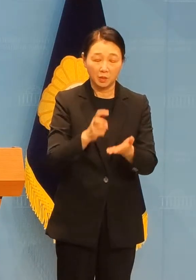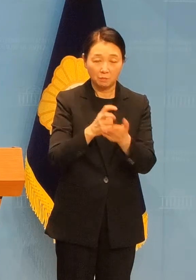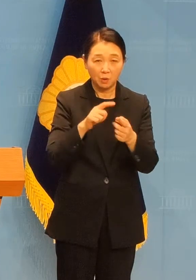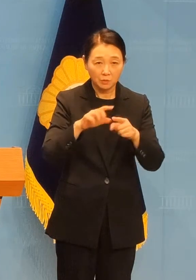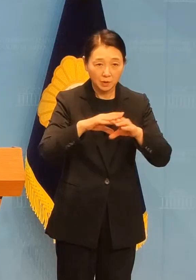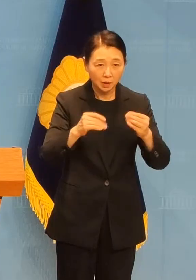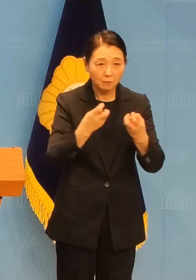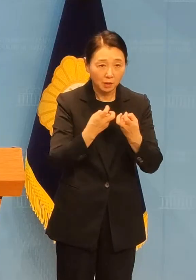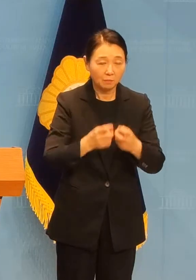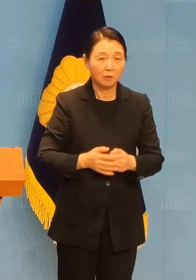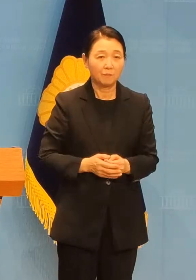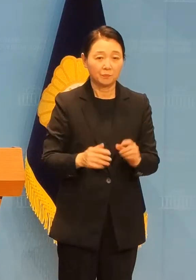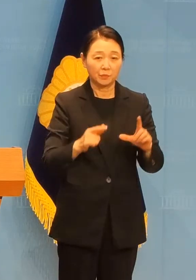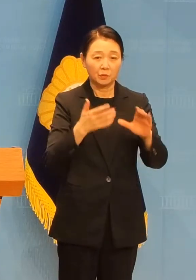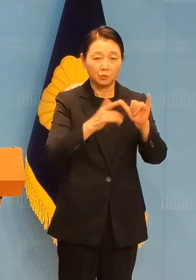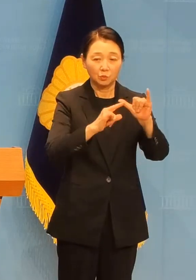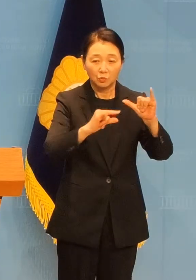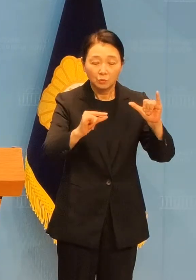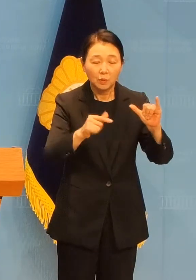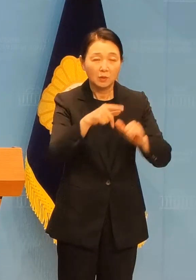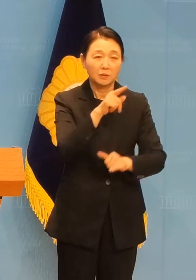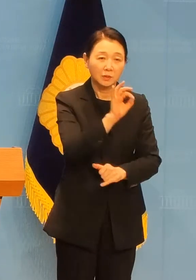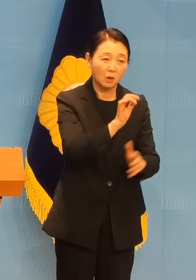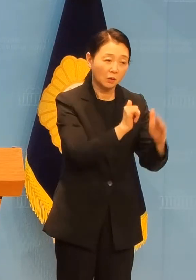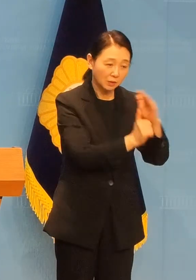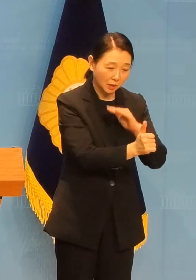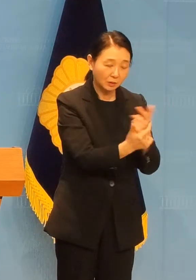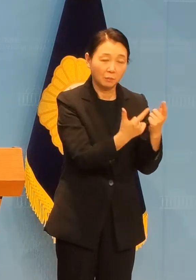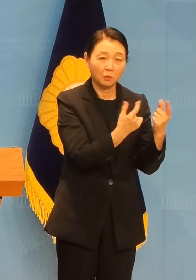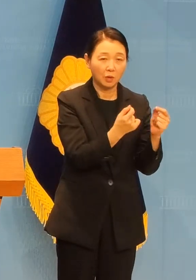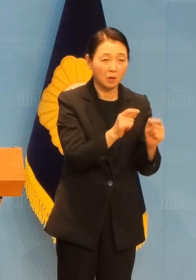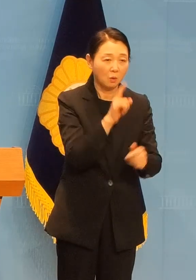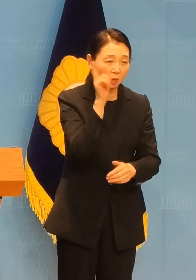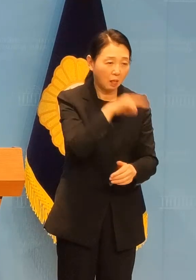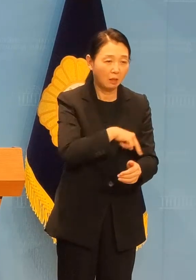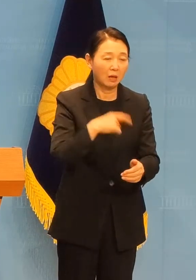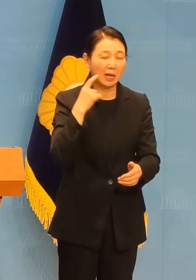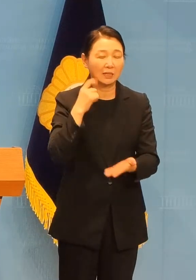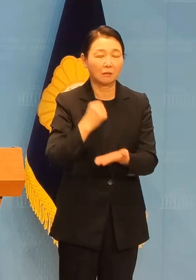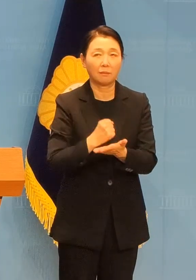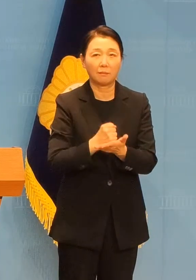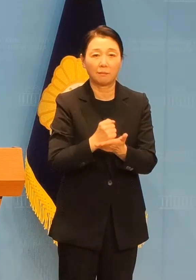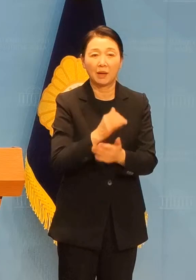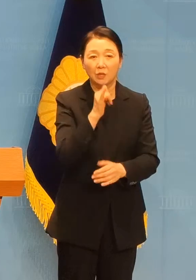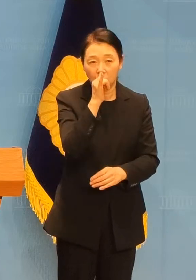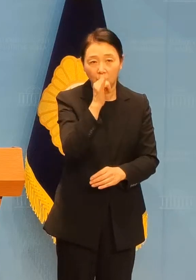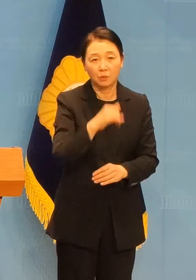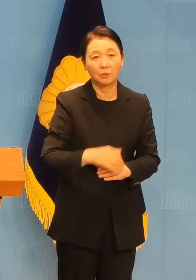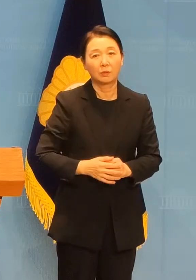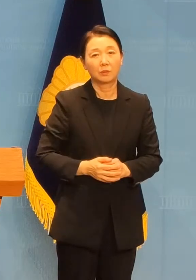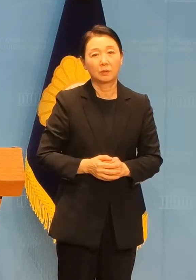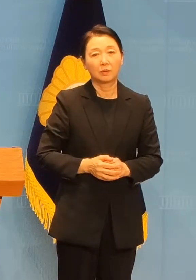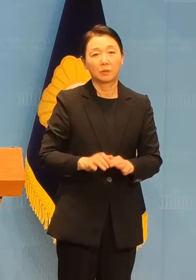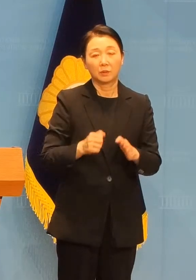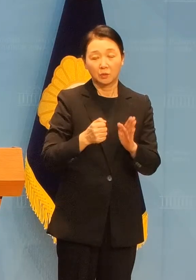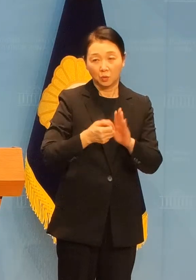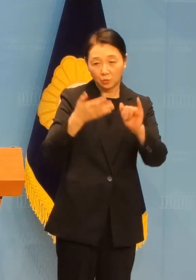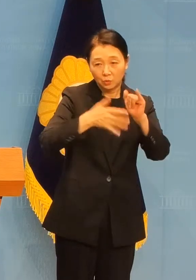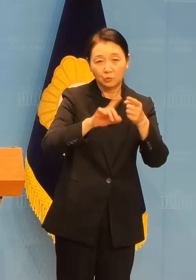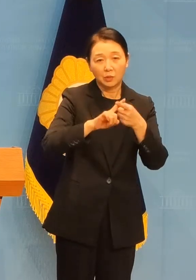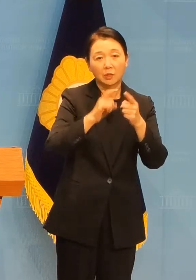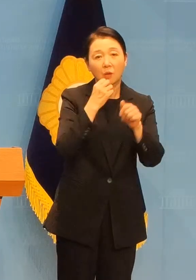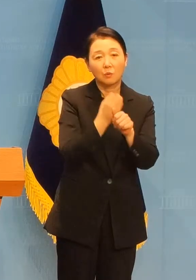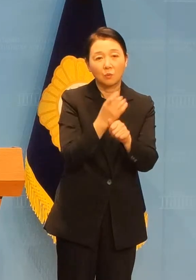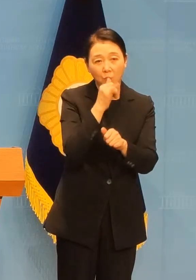보고입니다. 일부 유튜브 채널이 정청래 당대표와 관련해 악의적인 허위 사실을 반복적으로 유통함에 따라 해당 채널에 대해 고발